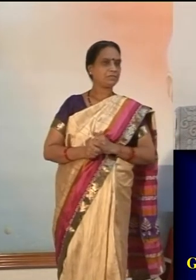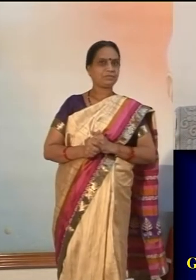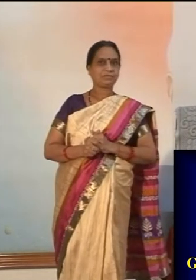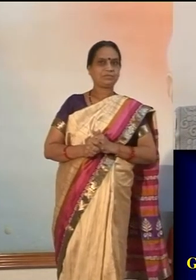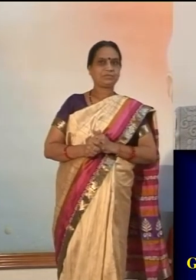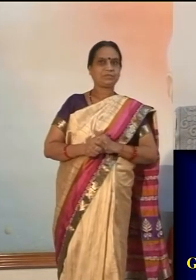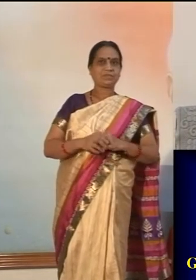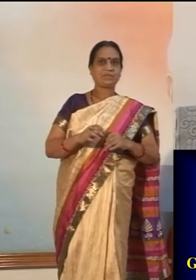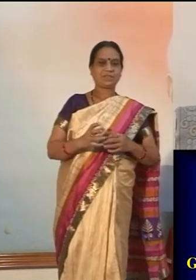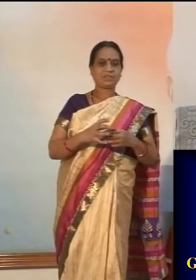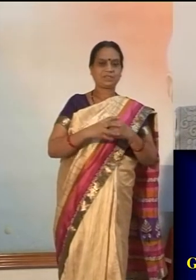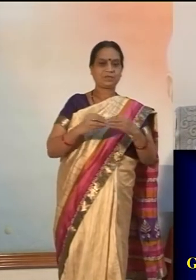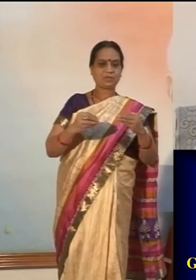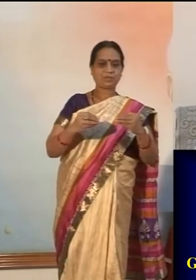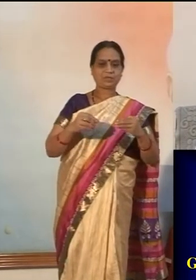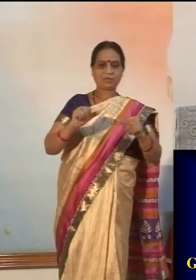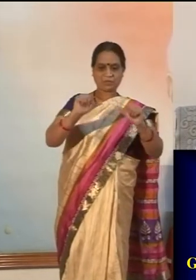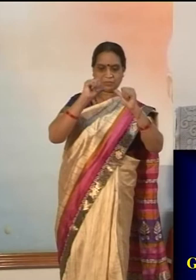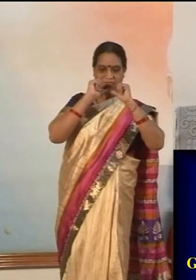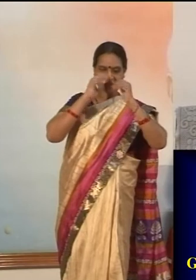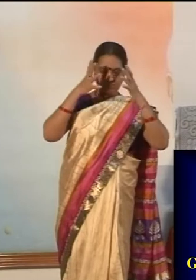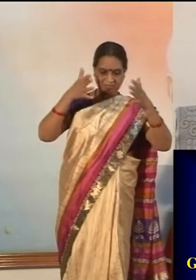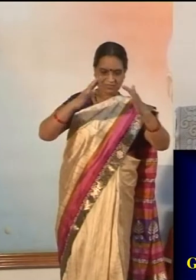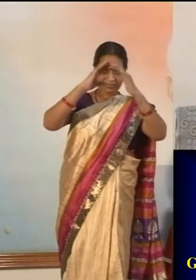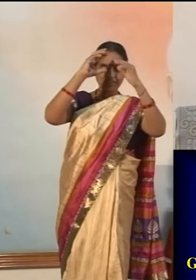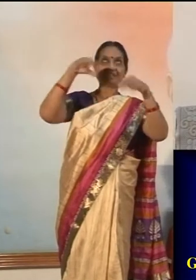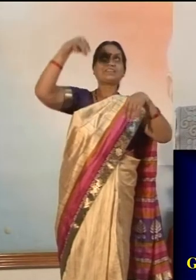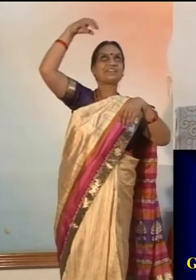और पानी मंदिर तक पहुंच गया।